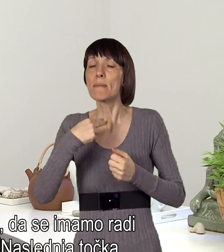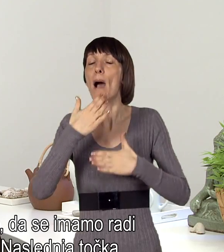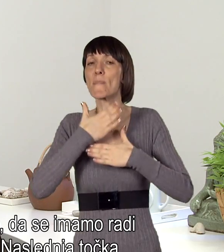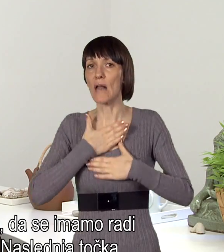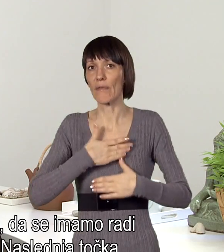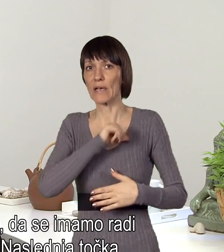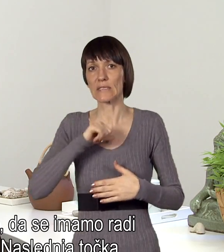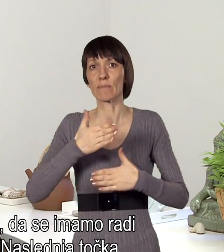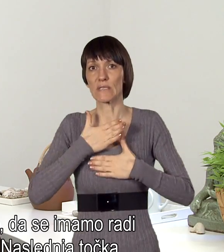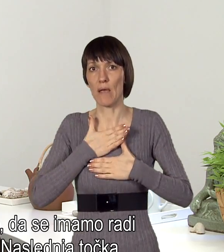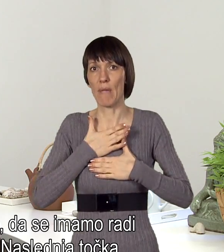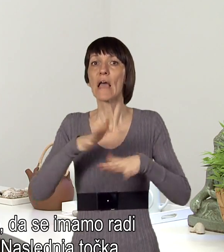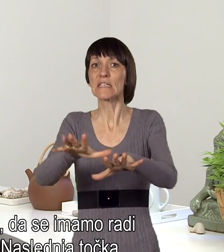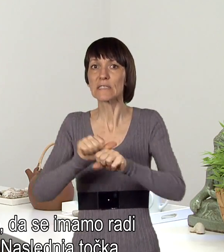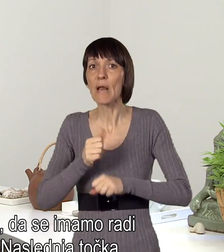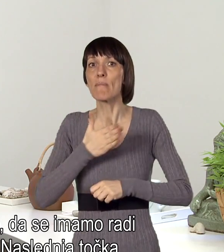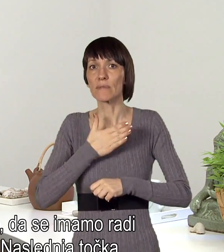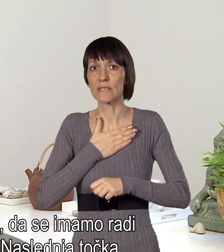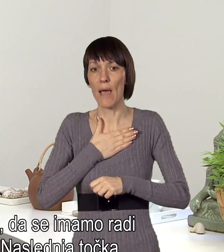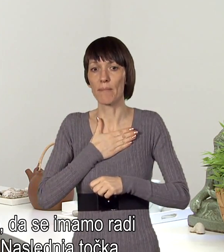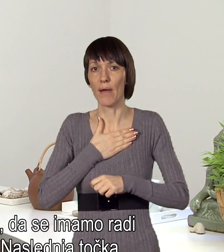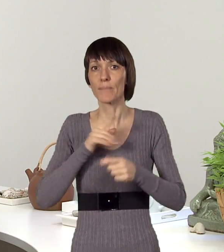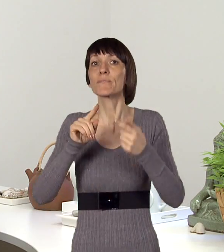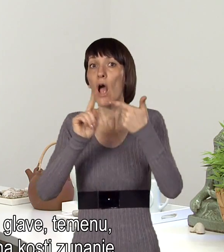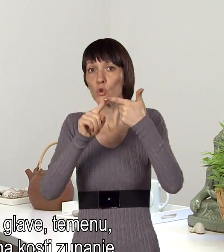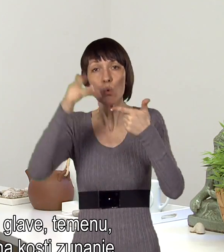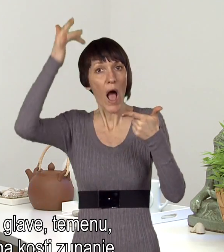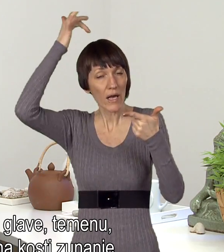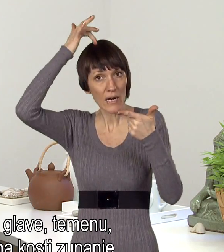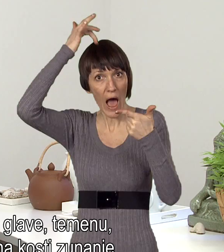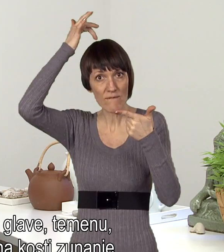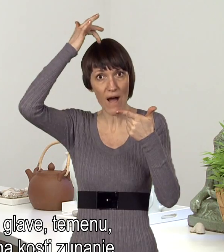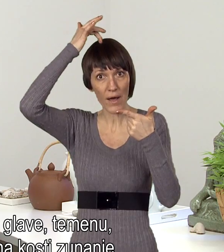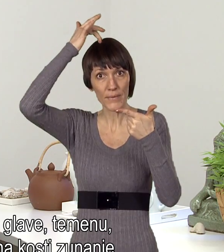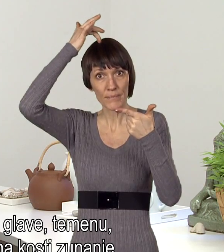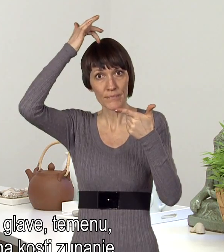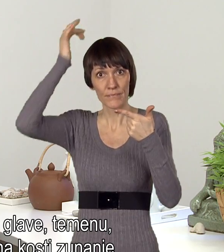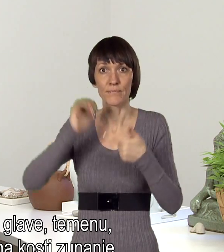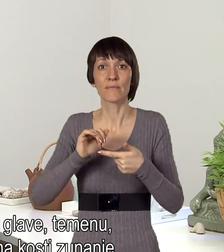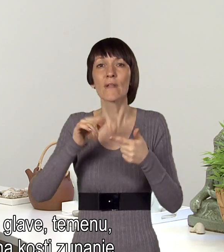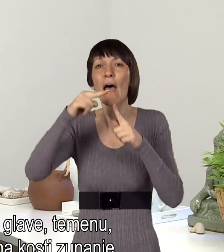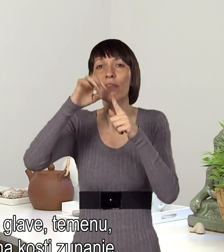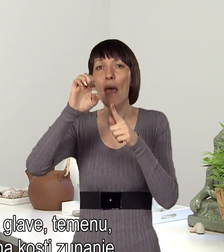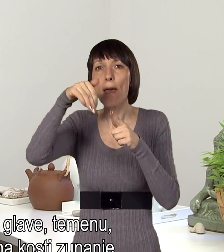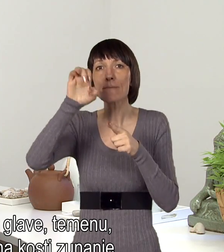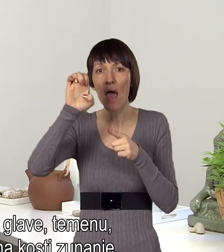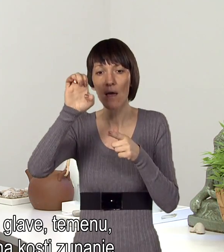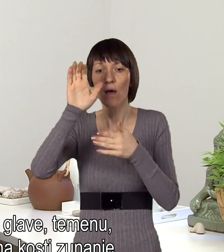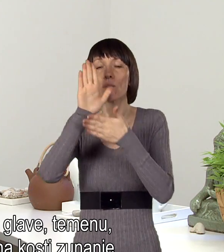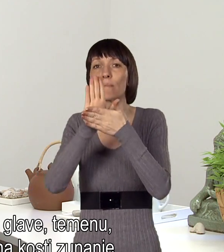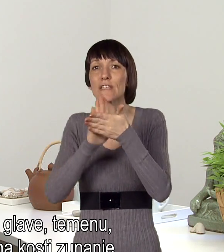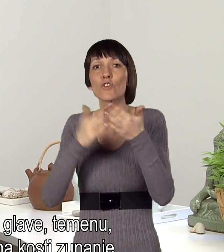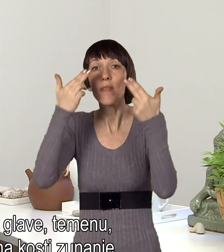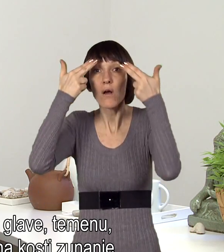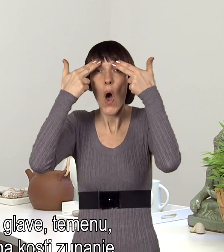tej težavi, ki jo imamo, in da se sprejemamo. Naslednja točka se nahaja na vrhu glave, na temenu, na začetku